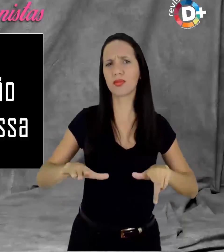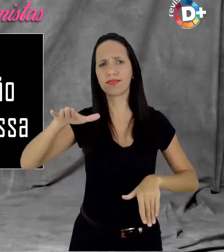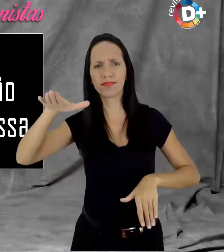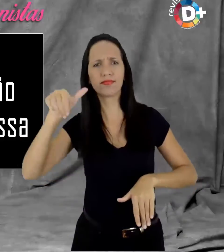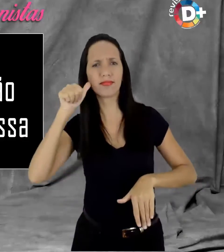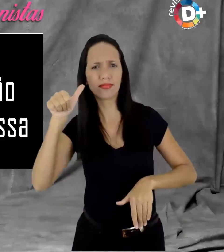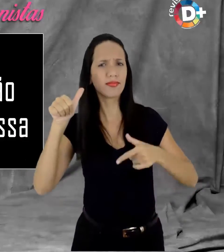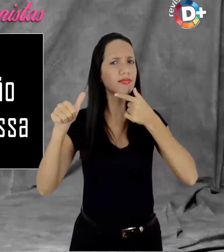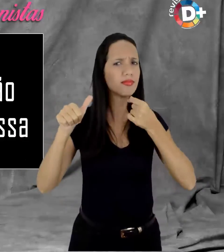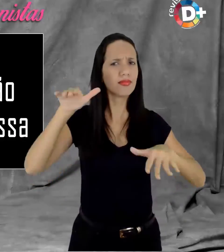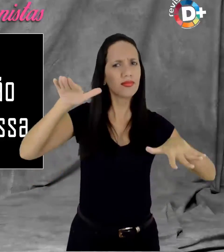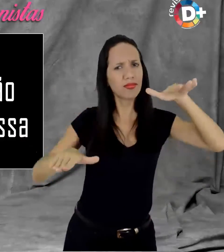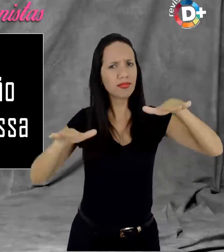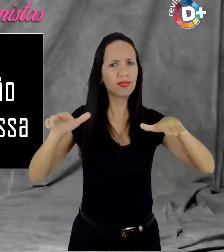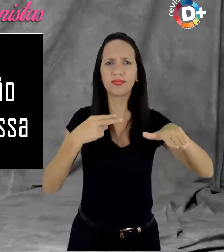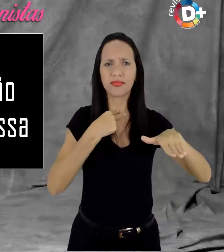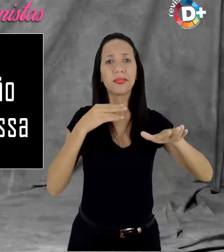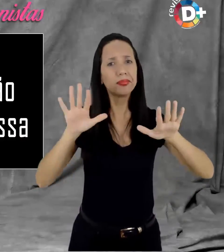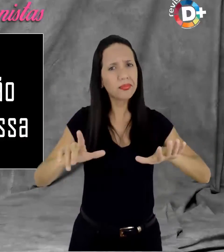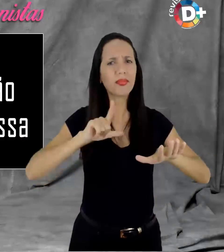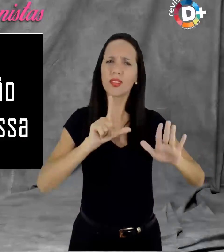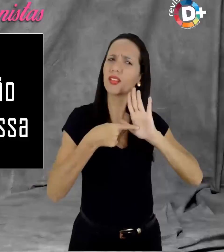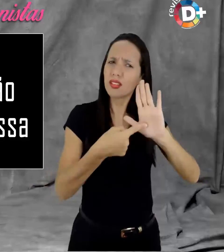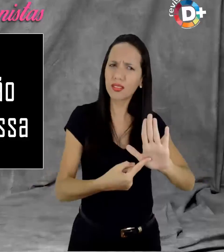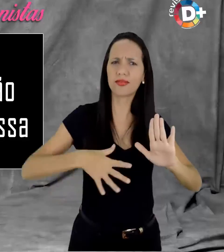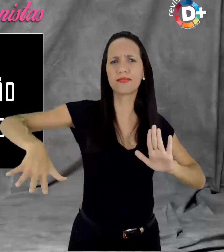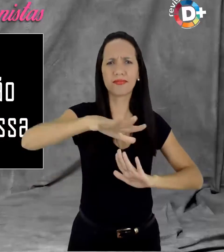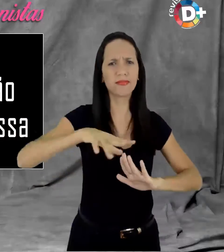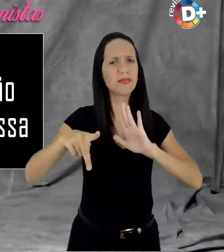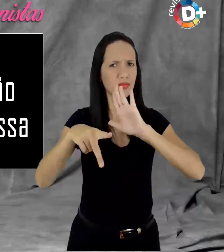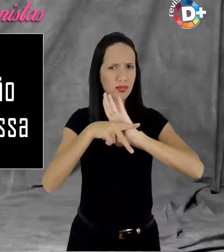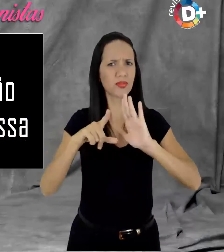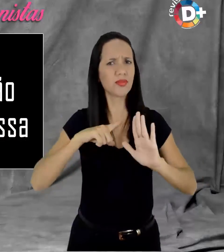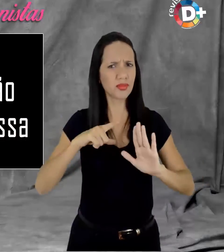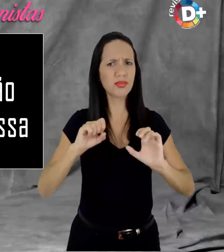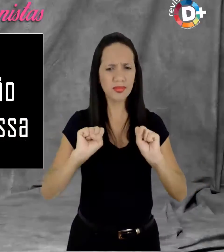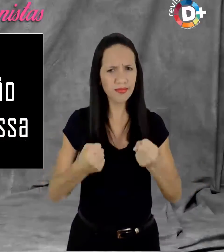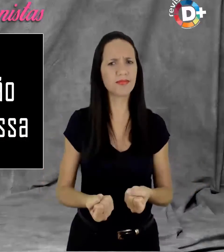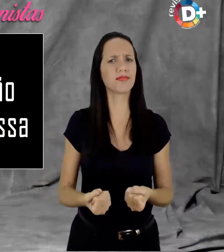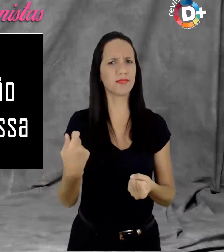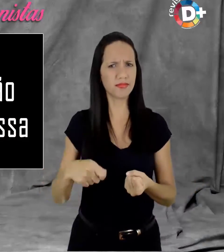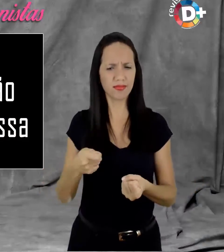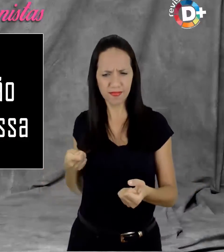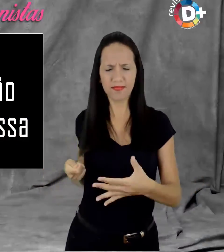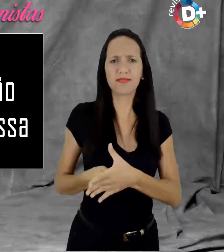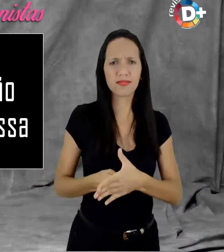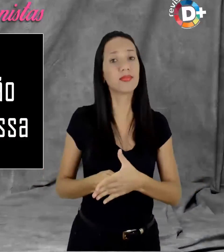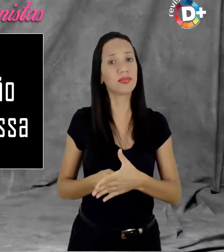de diferenciação entre homens e mulheres. Mas, na prática, o próprio judiciário ainda precisa ser um